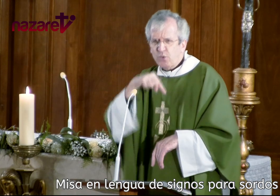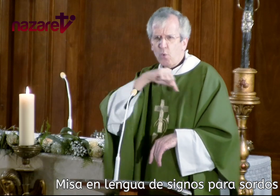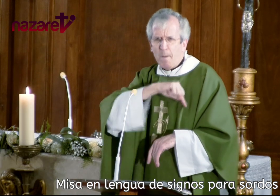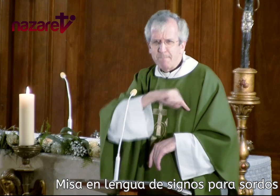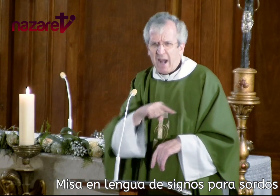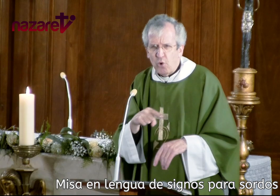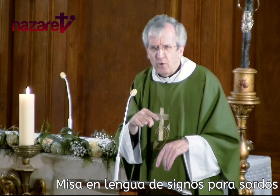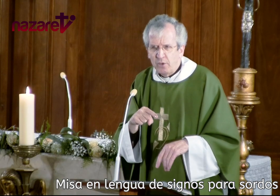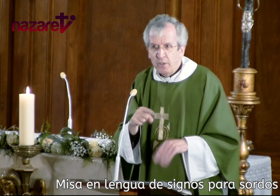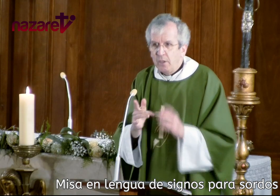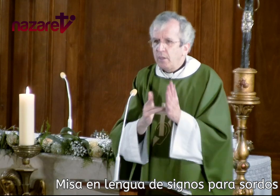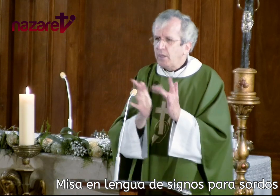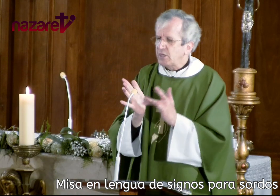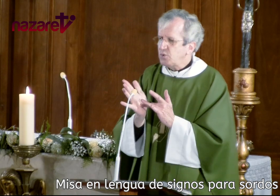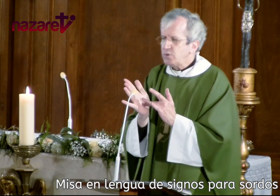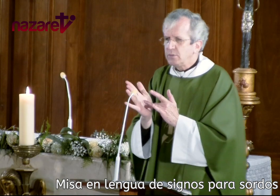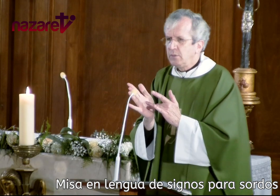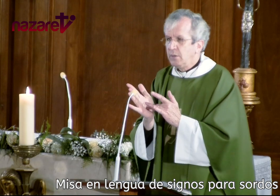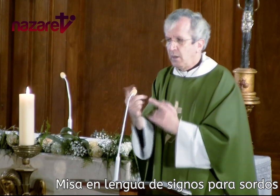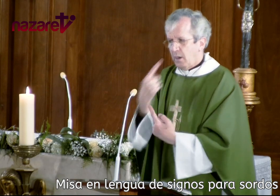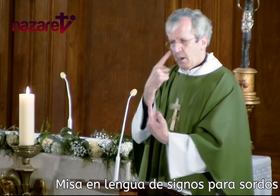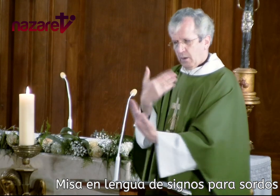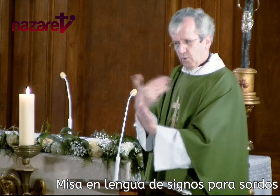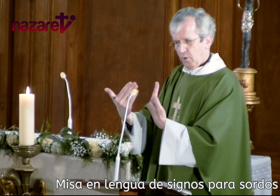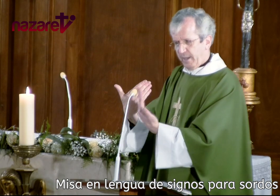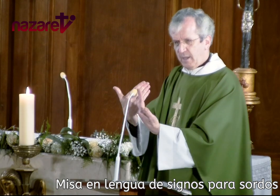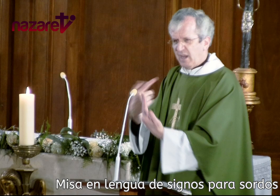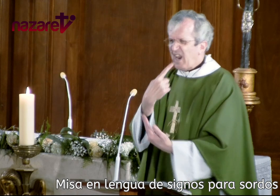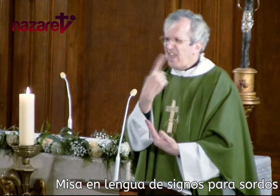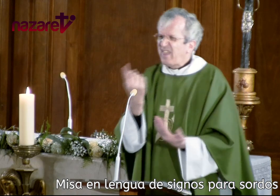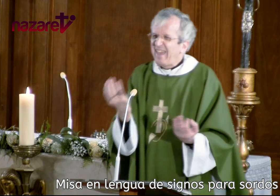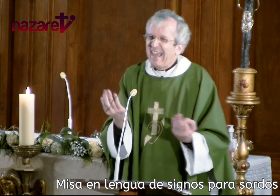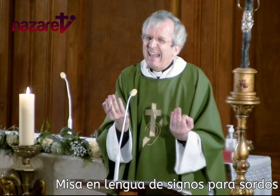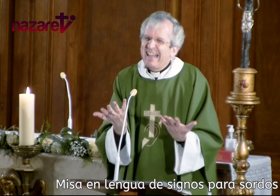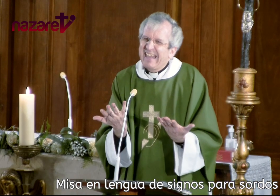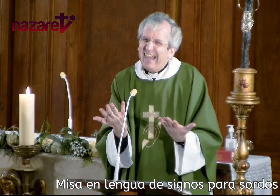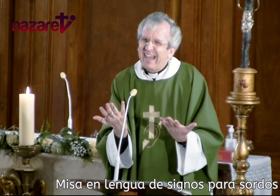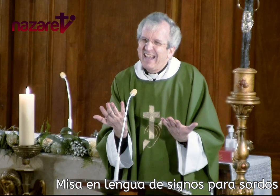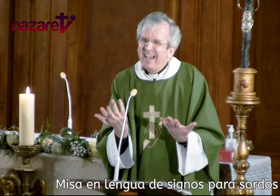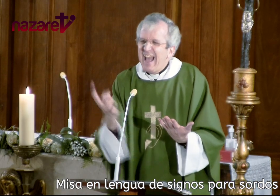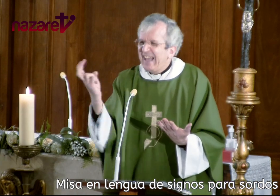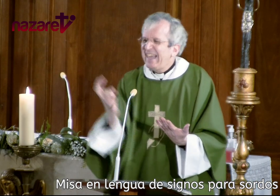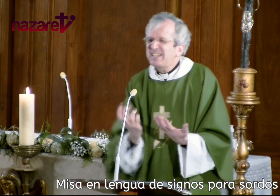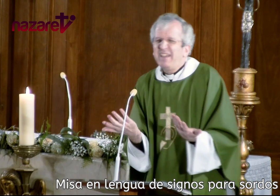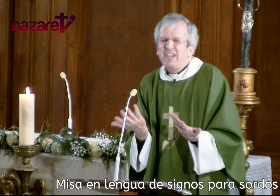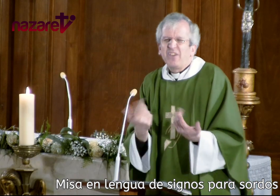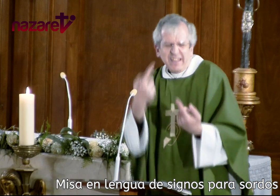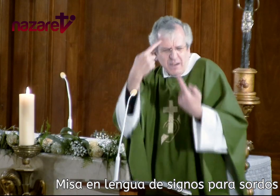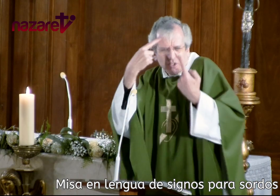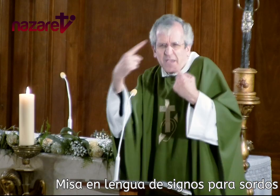malo y jesús lo ve y le dice que has venido que tenemos que